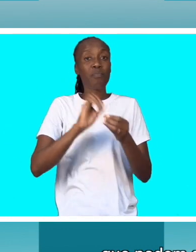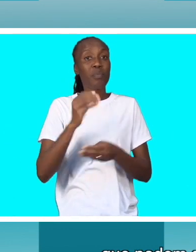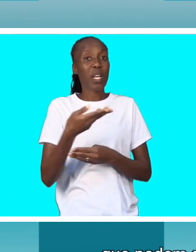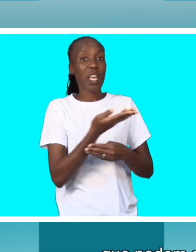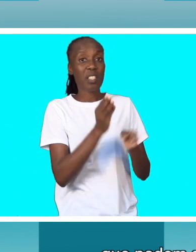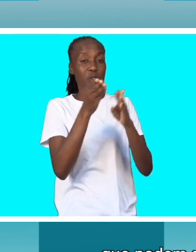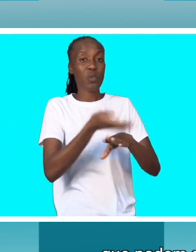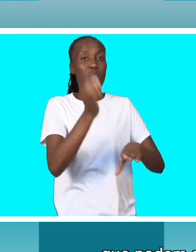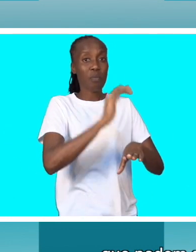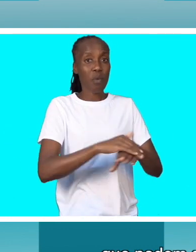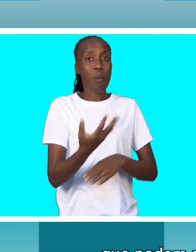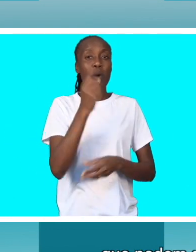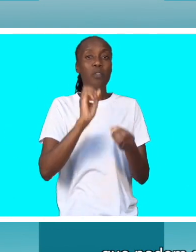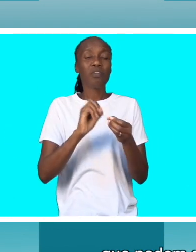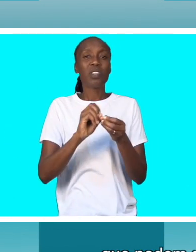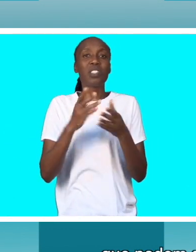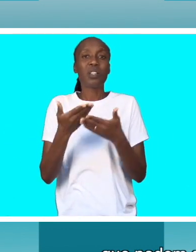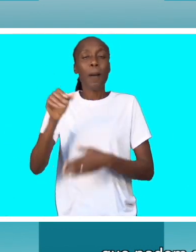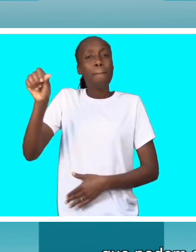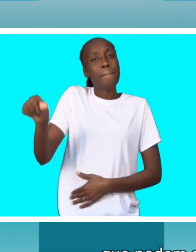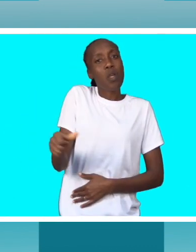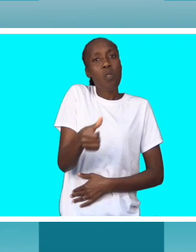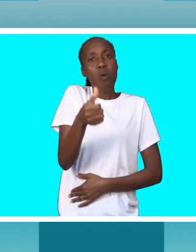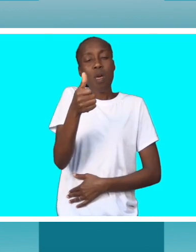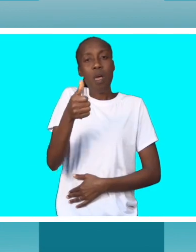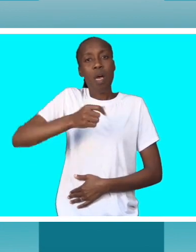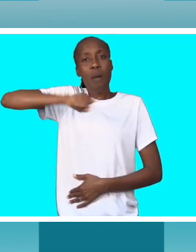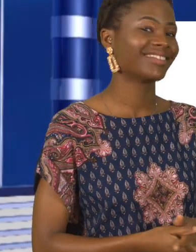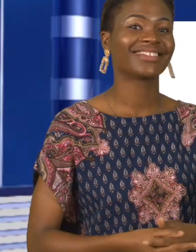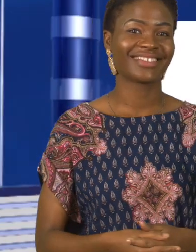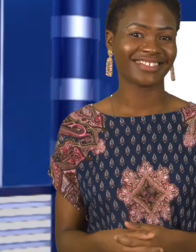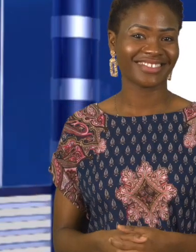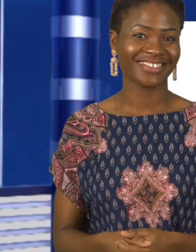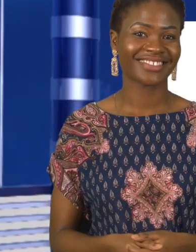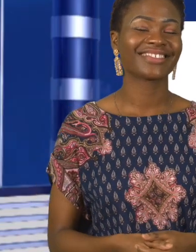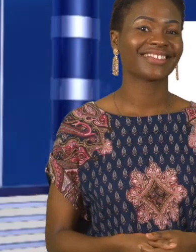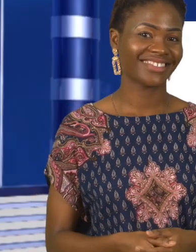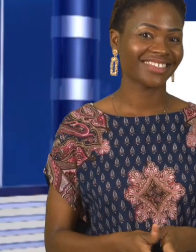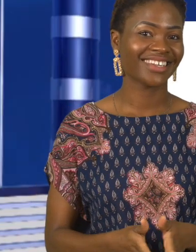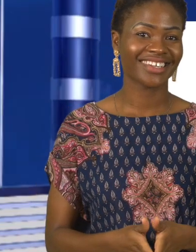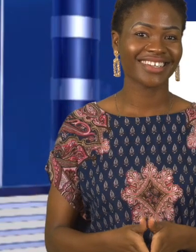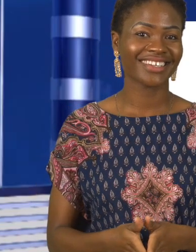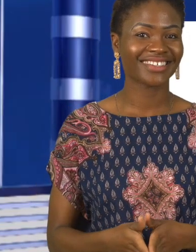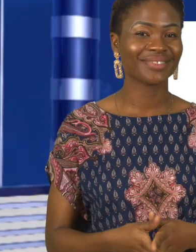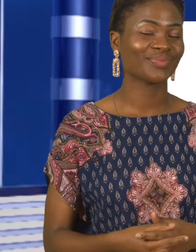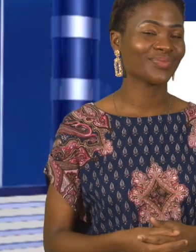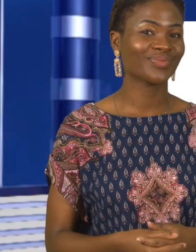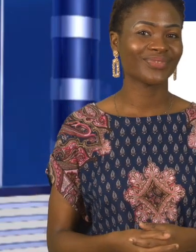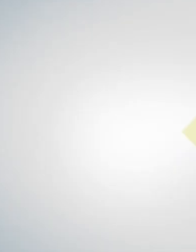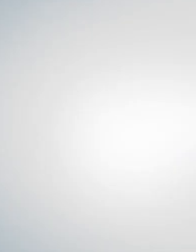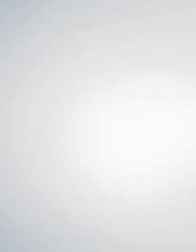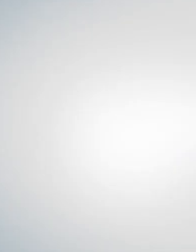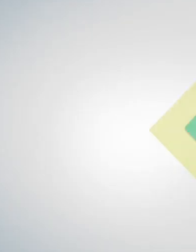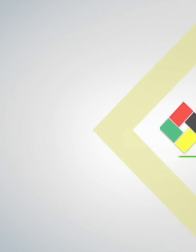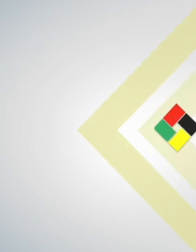levantar mais alto a nossa bandeira na arena desportiva. Vamos a mais uma pequena pausa. Até já!